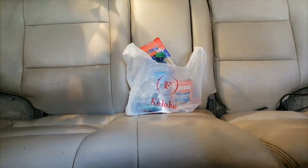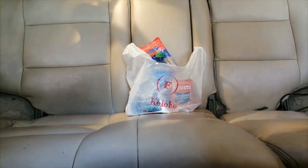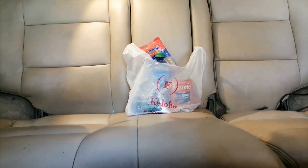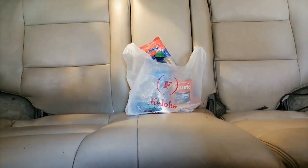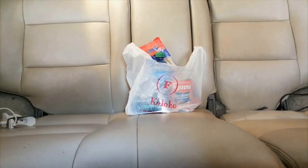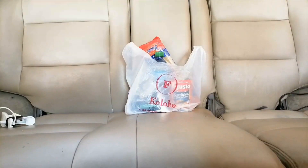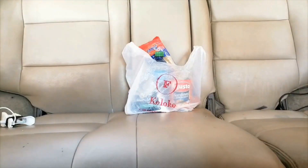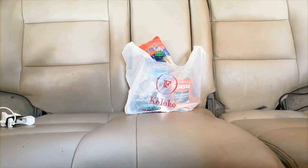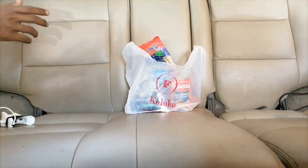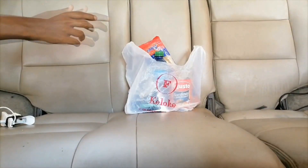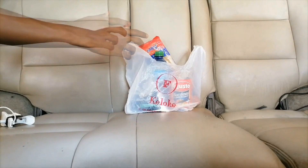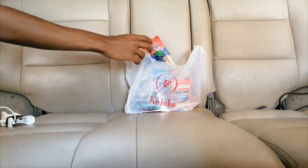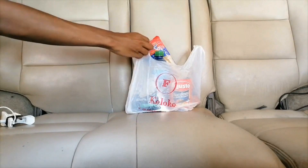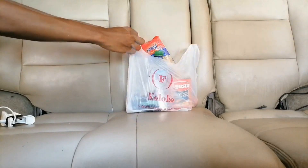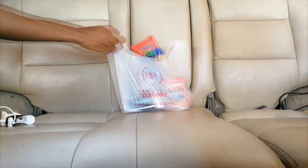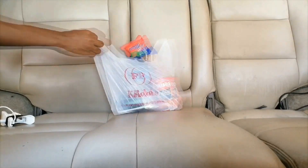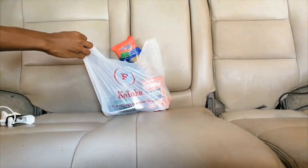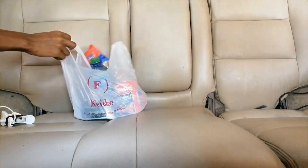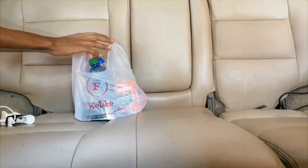ever love someone else?